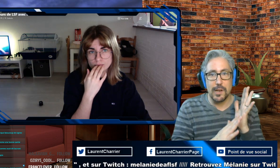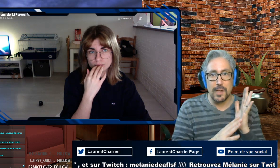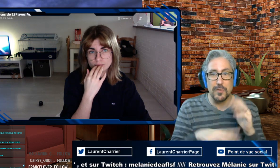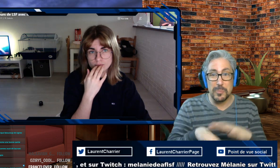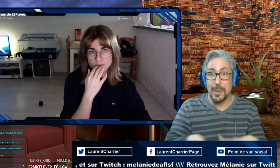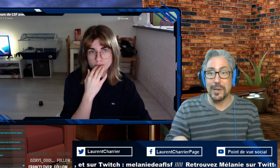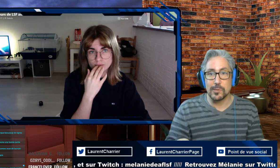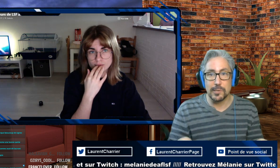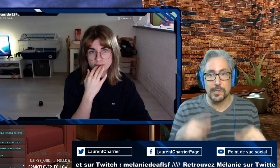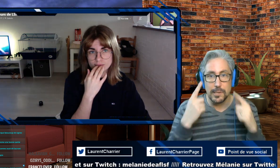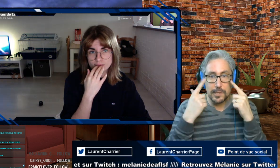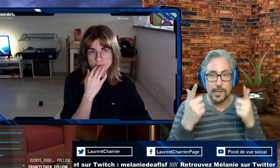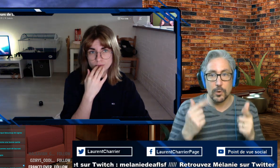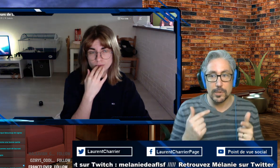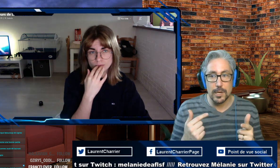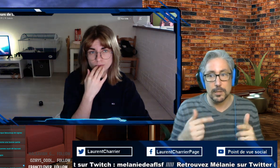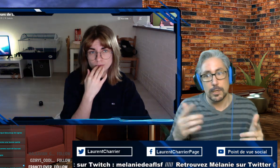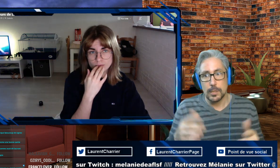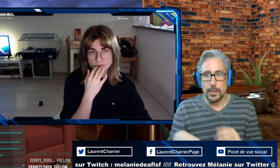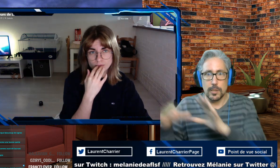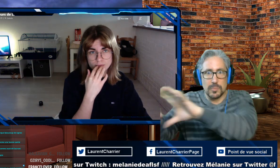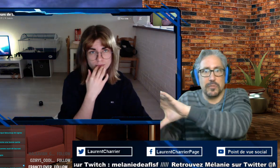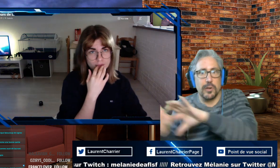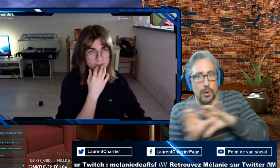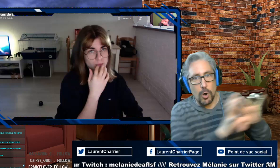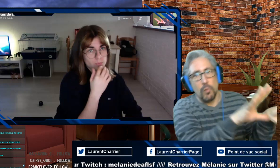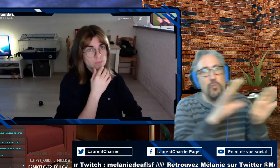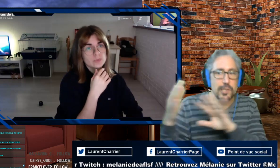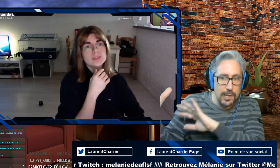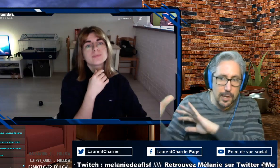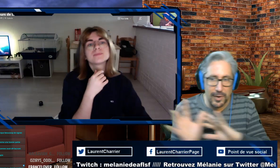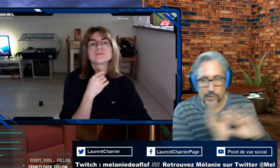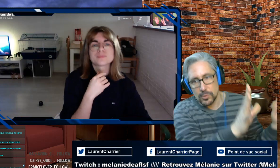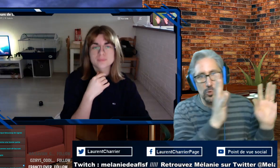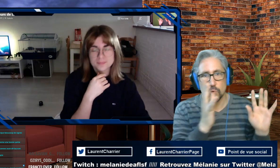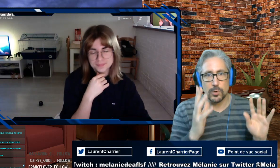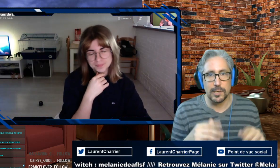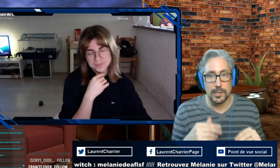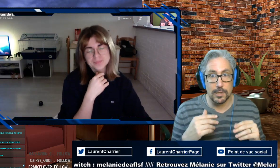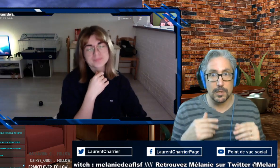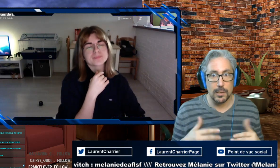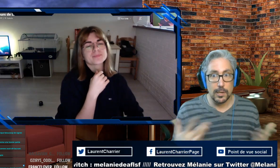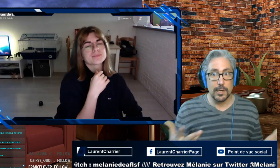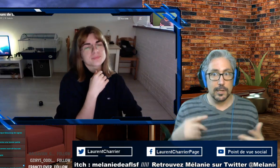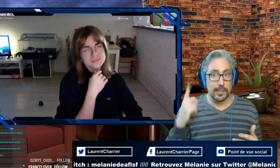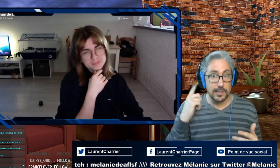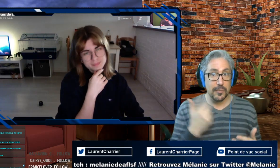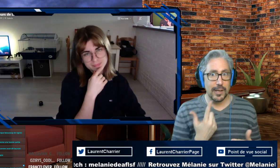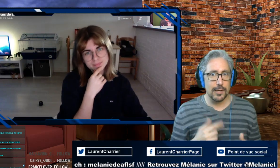qui font des lives et puis il n'y a personne qui les regarde. Faire envoyer les personnes sur